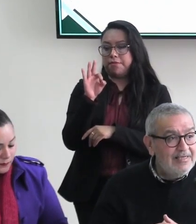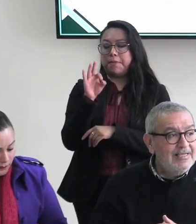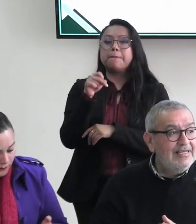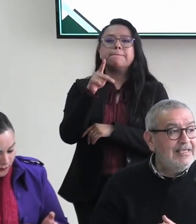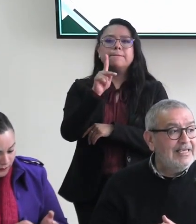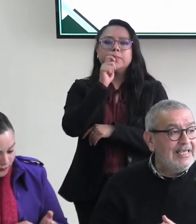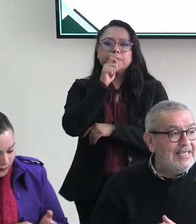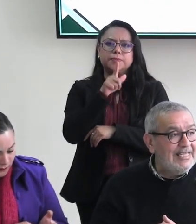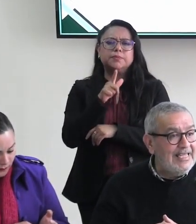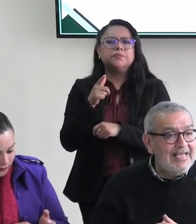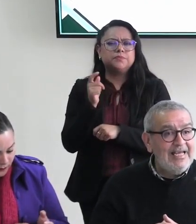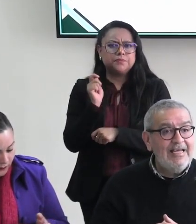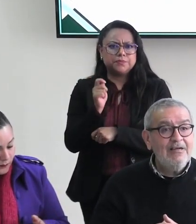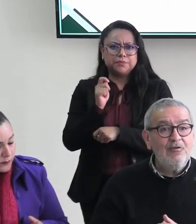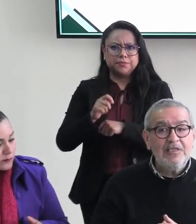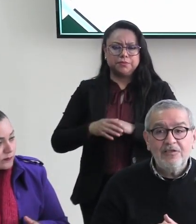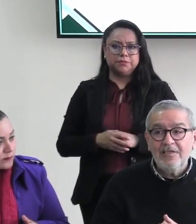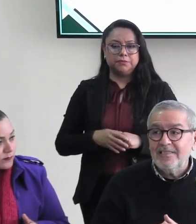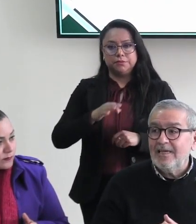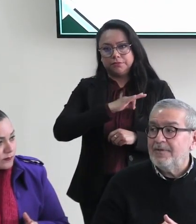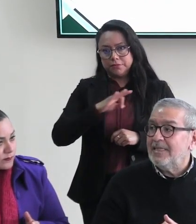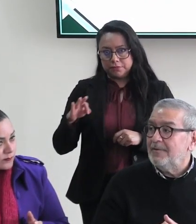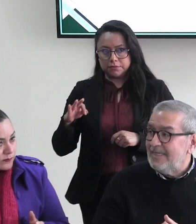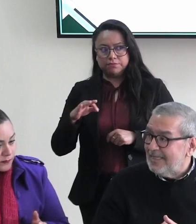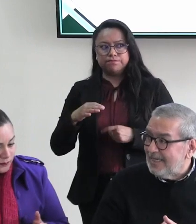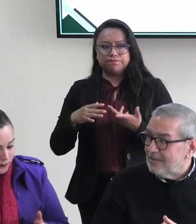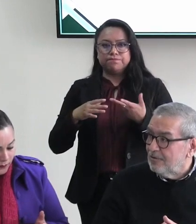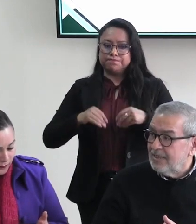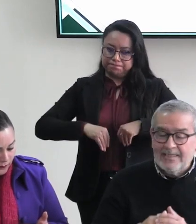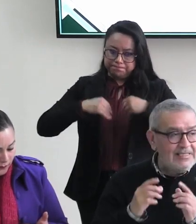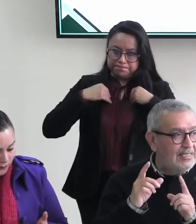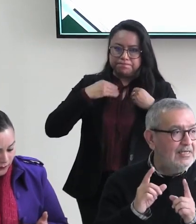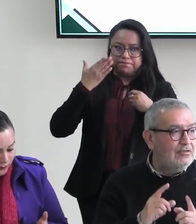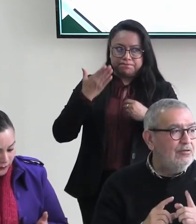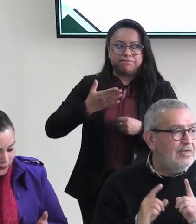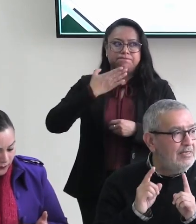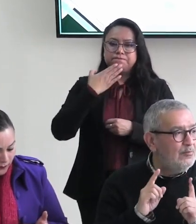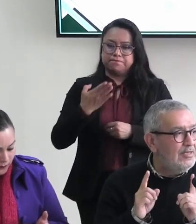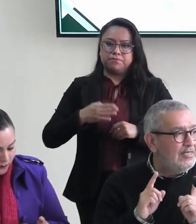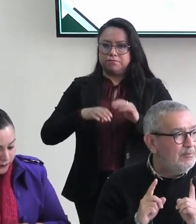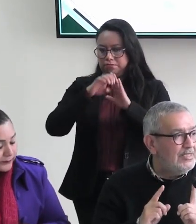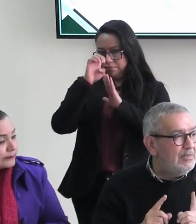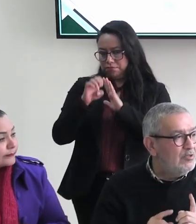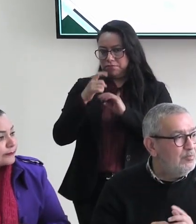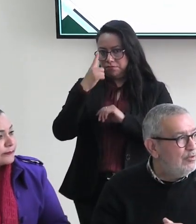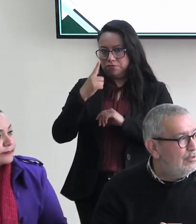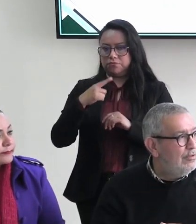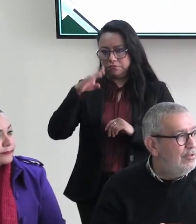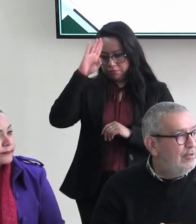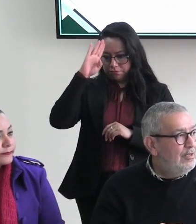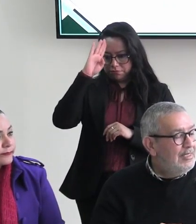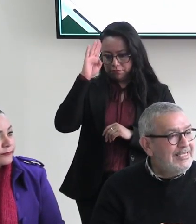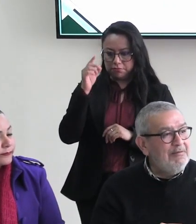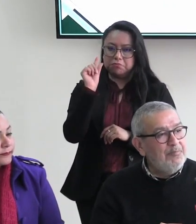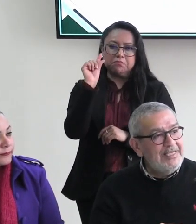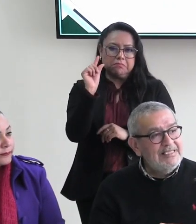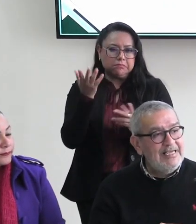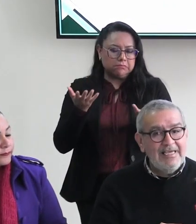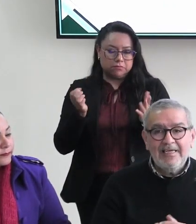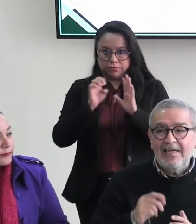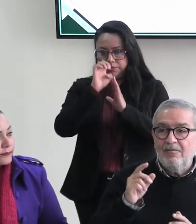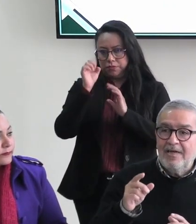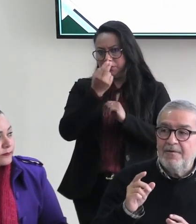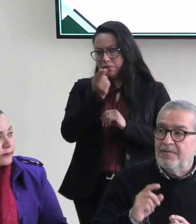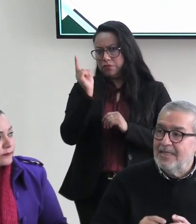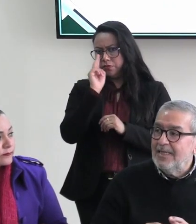también que tenga condiciones de habitabilidad concretas. Les doy un ejemplo en el que pensamos poco. ¿Quién